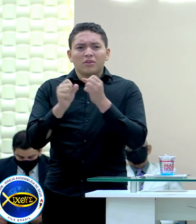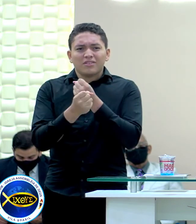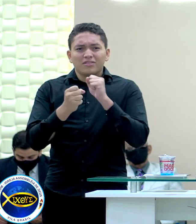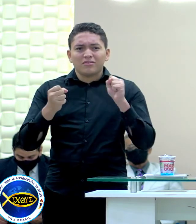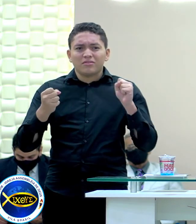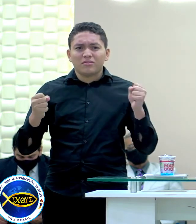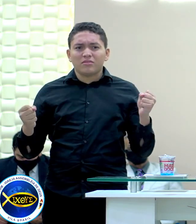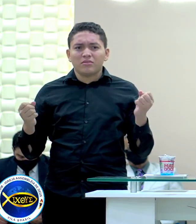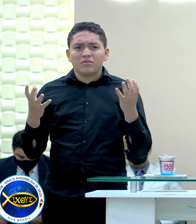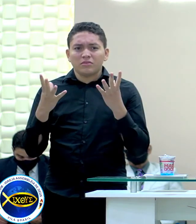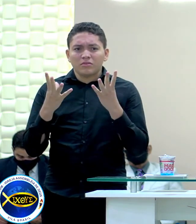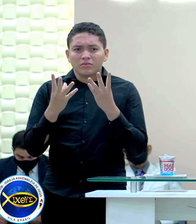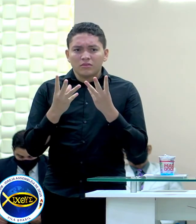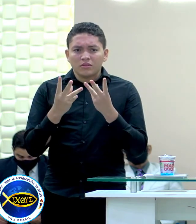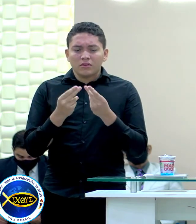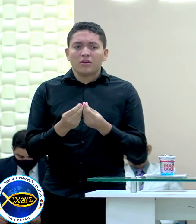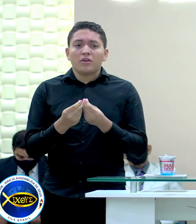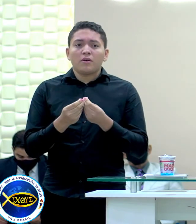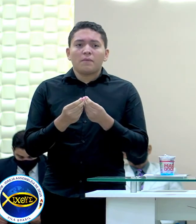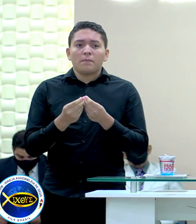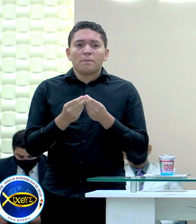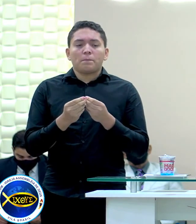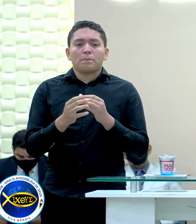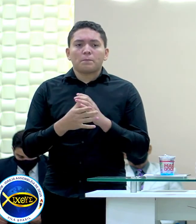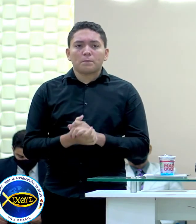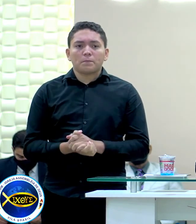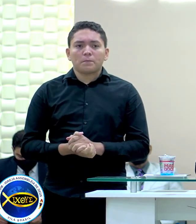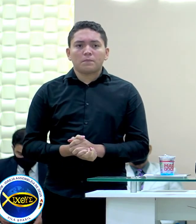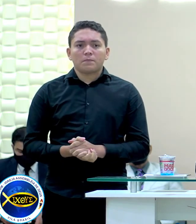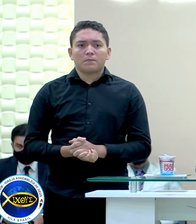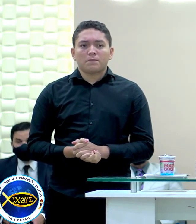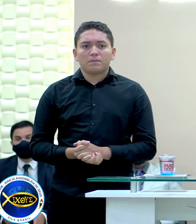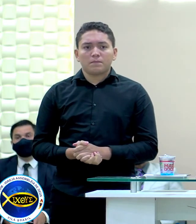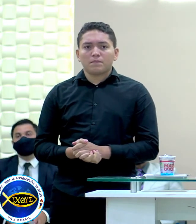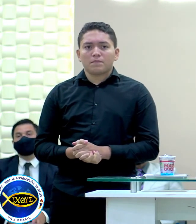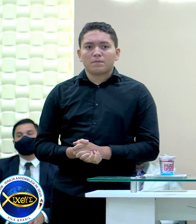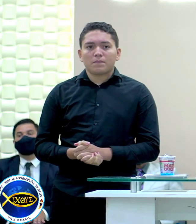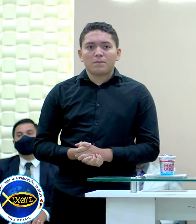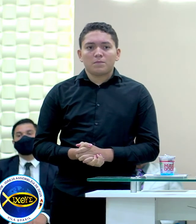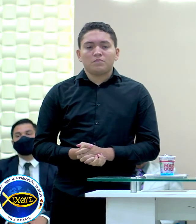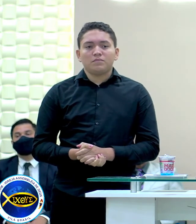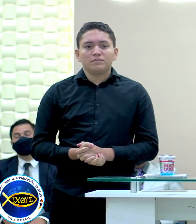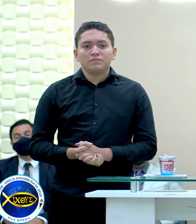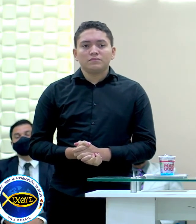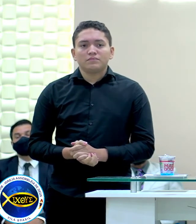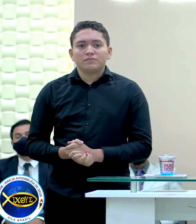Os elementos serão desfeitos pelo calor. E